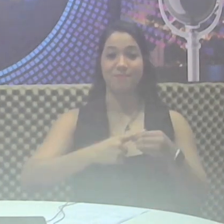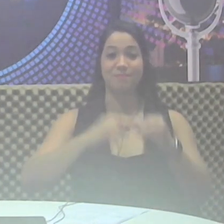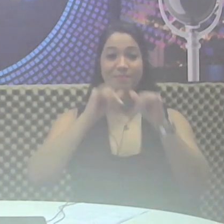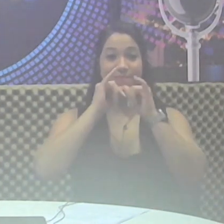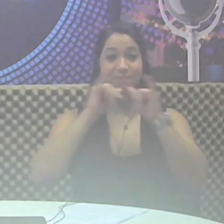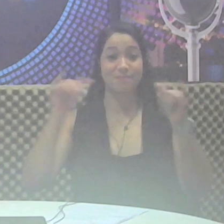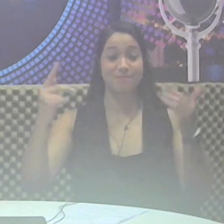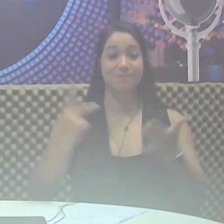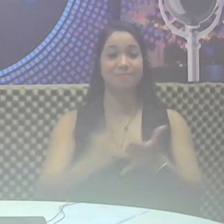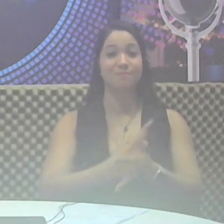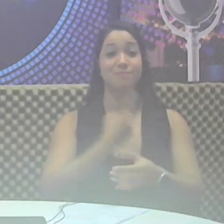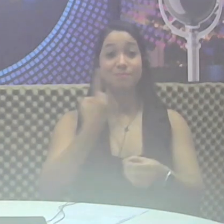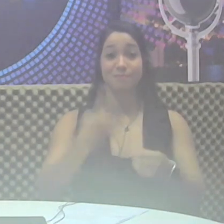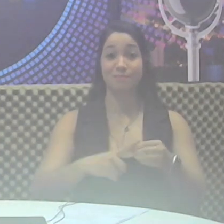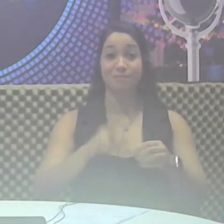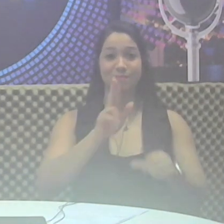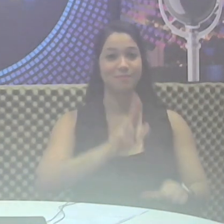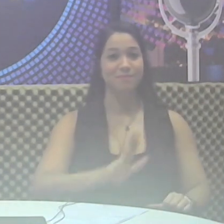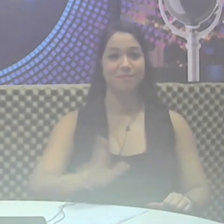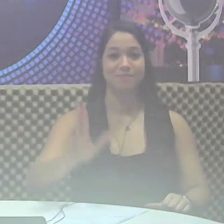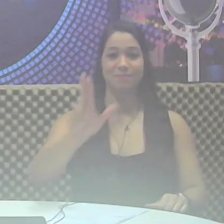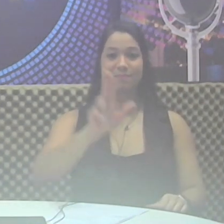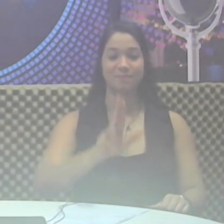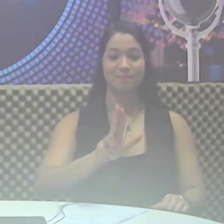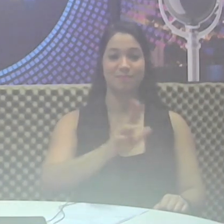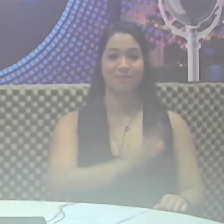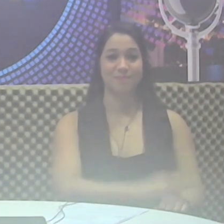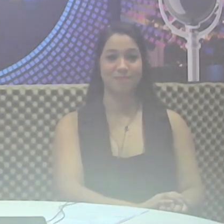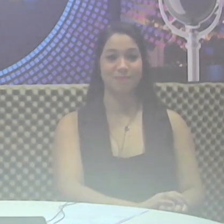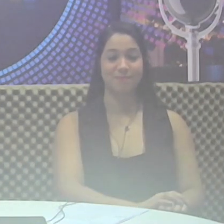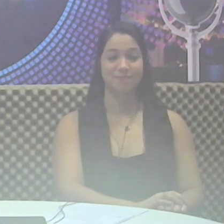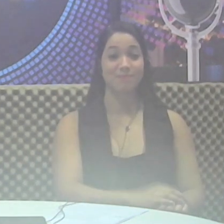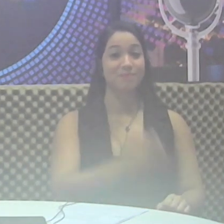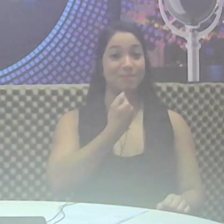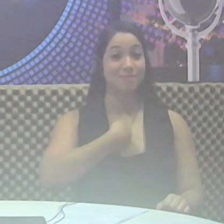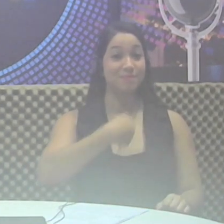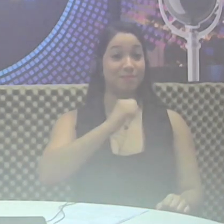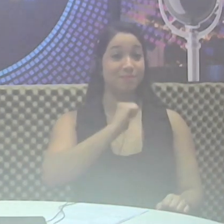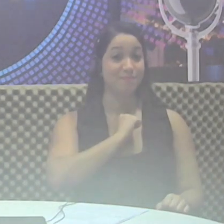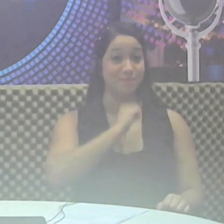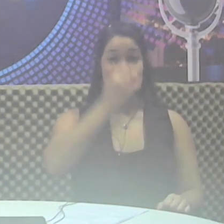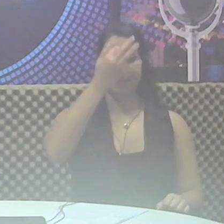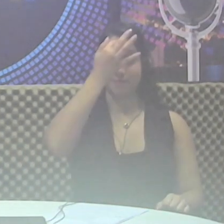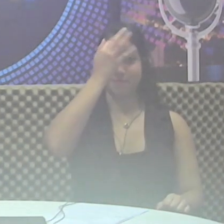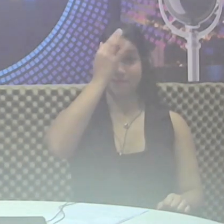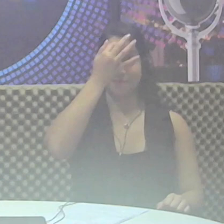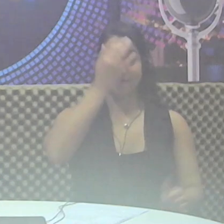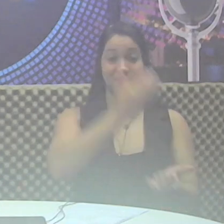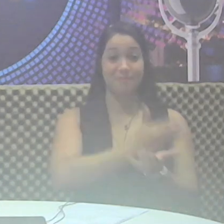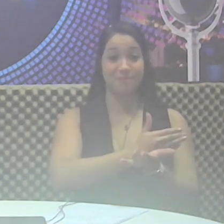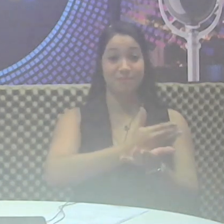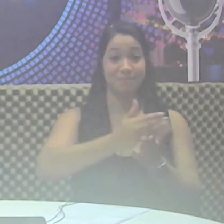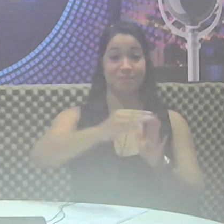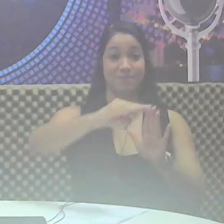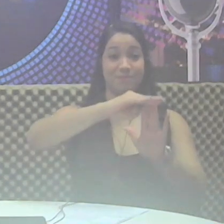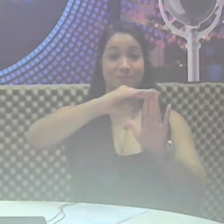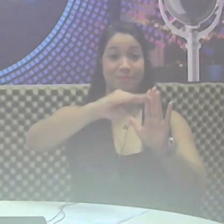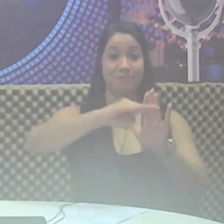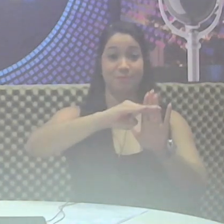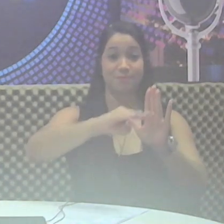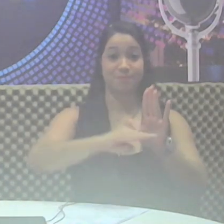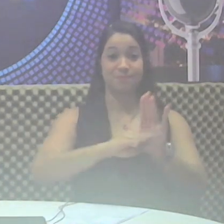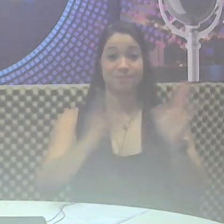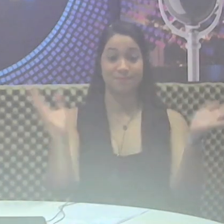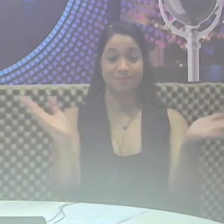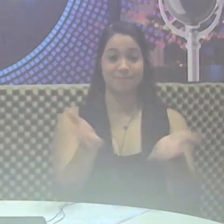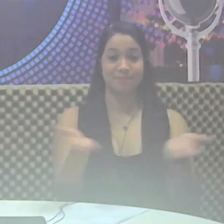Cidade com um boletim de notícias sobre o que de fato acontece em Uberlândia. Eu sou Fernando Natalio e começamos